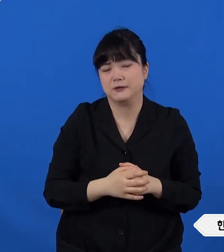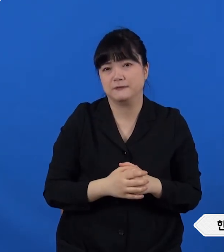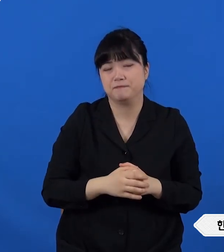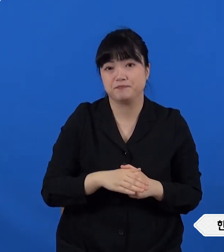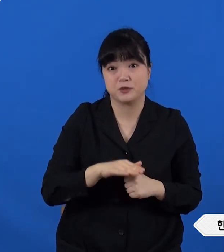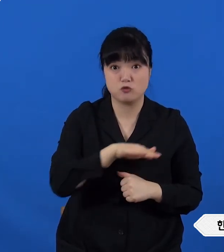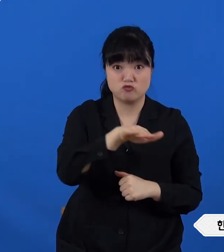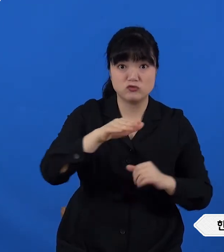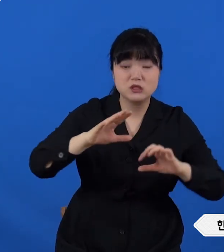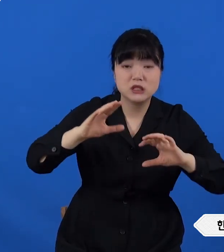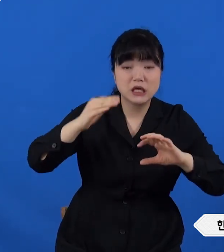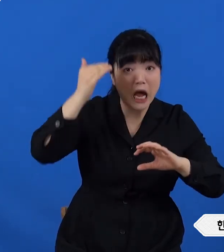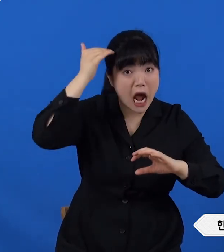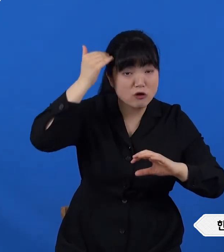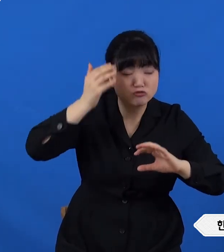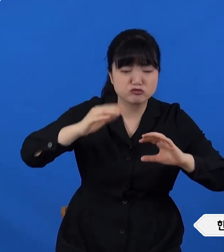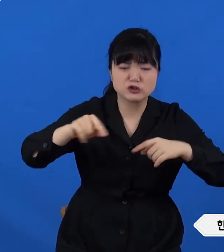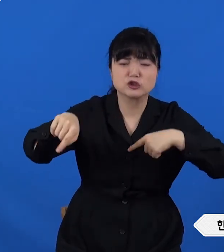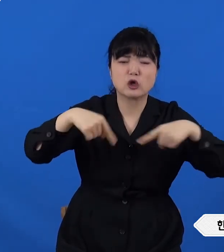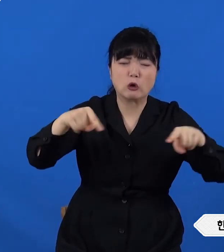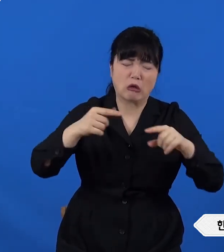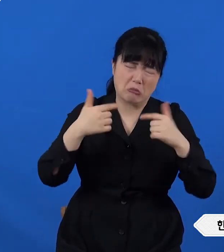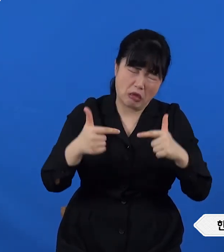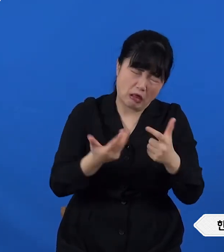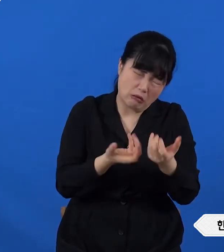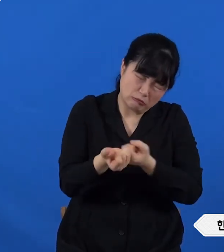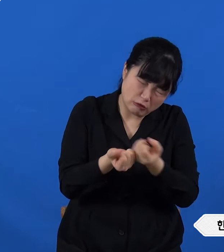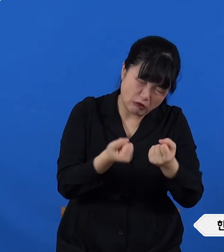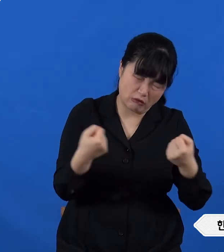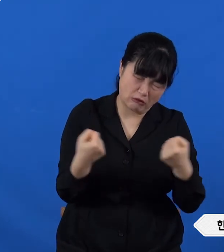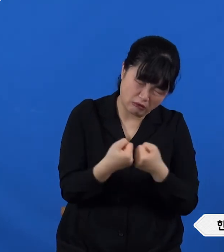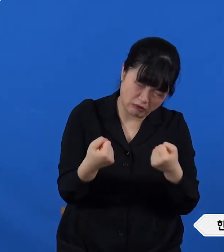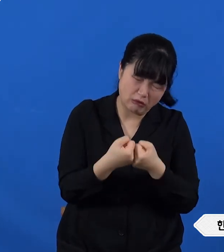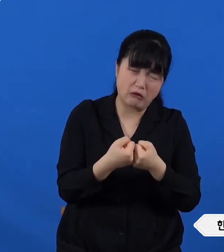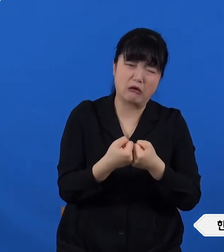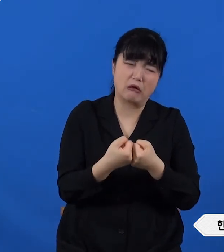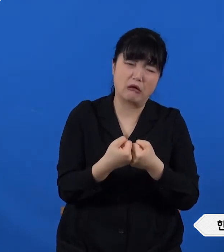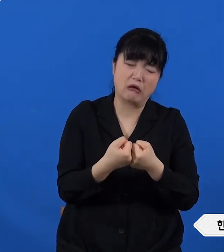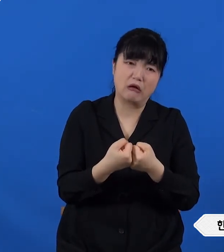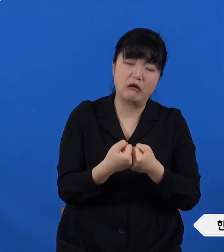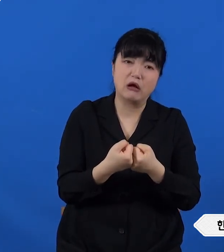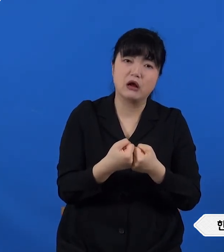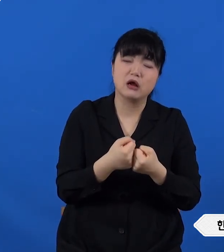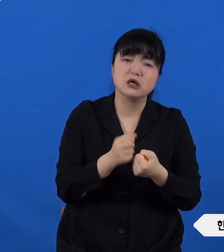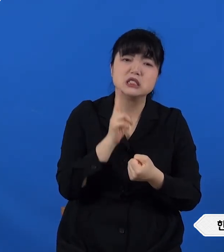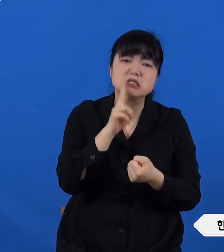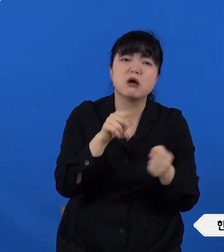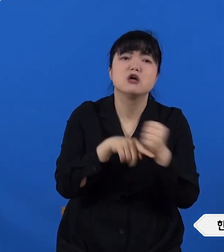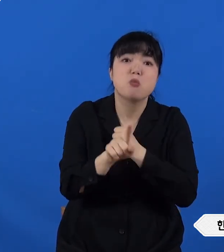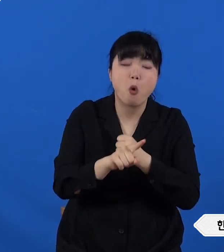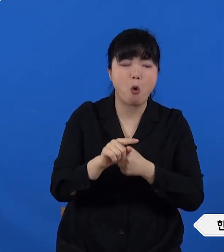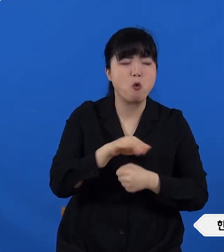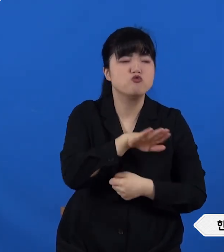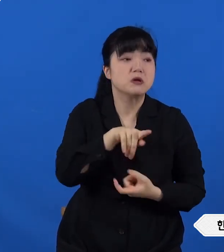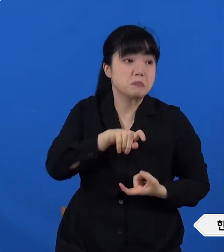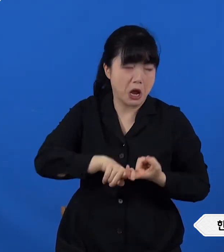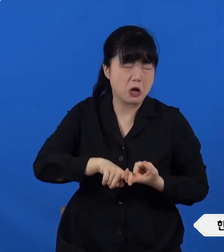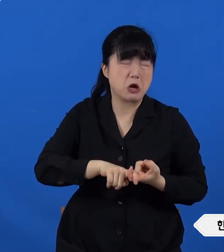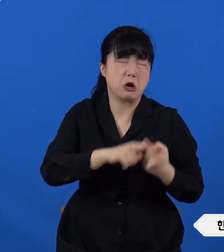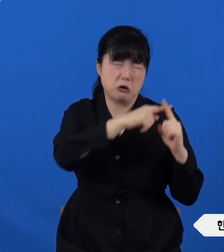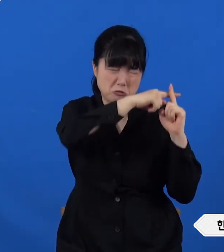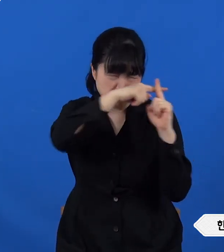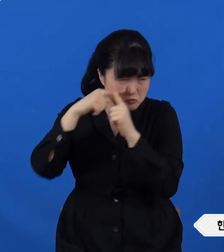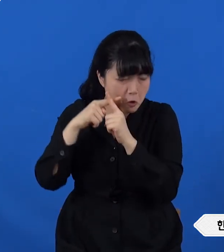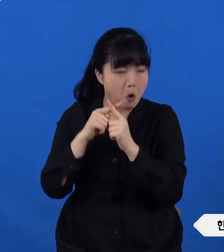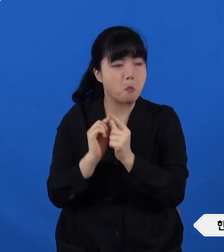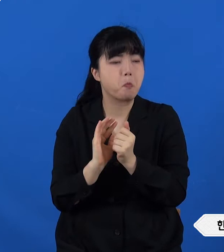우리나라 정치가 왜 이렇게 분열과 갈등으로 만신창이가 되어 있습니까? 우리 편이라면 무조건